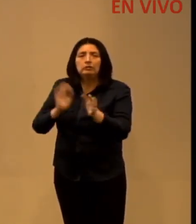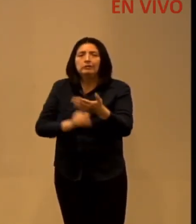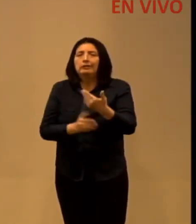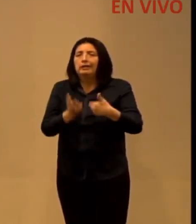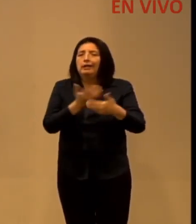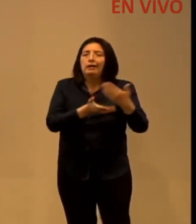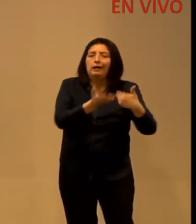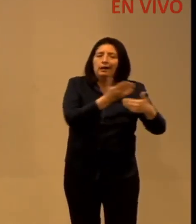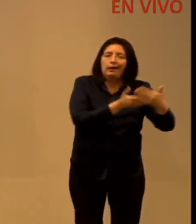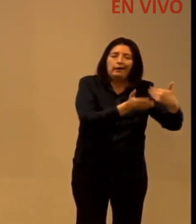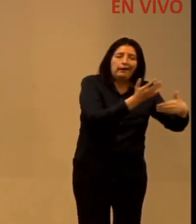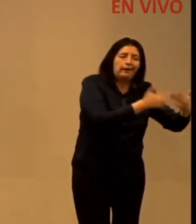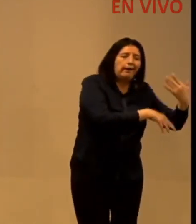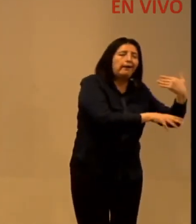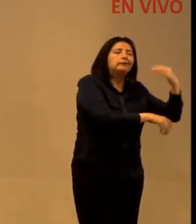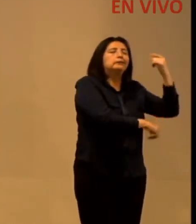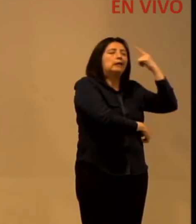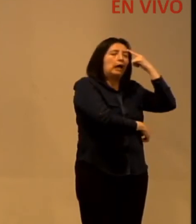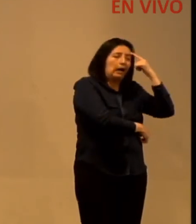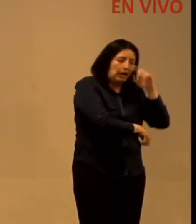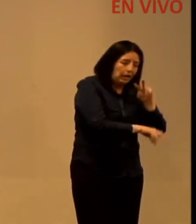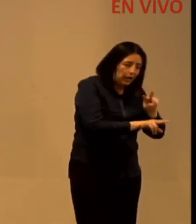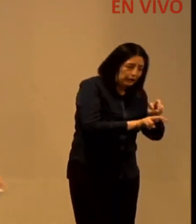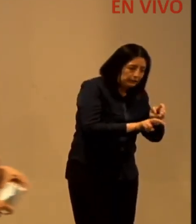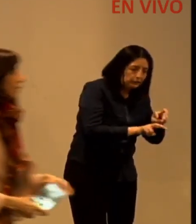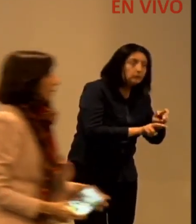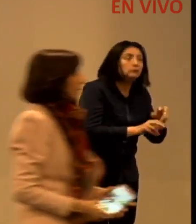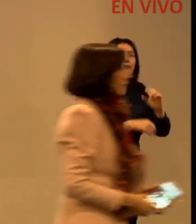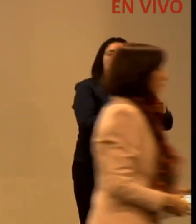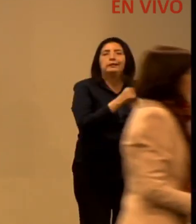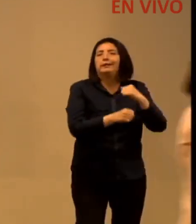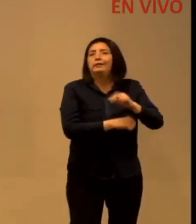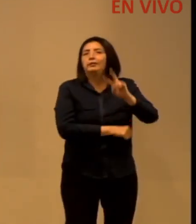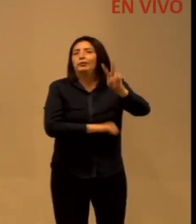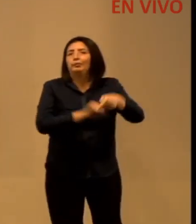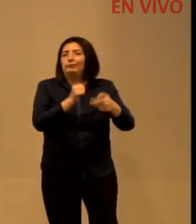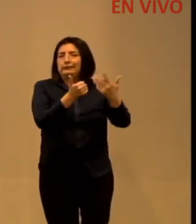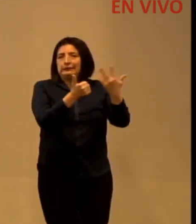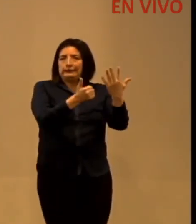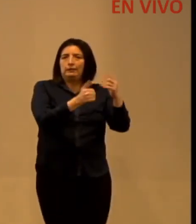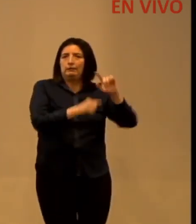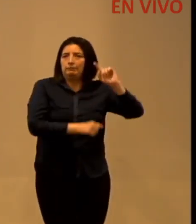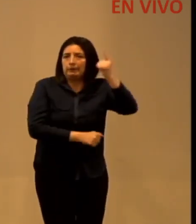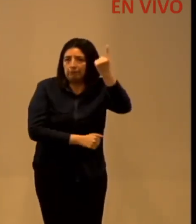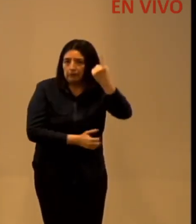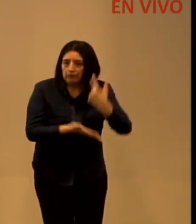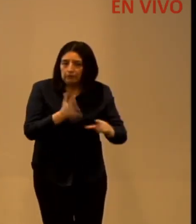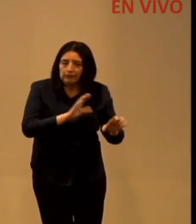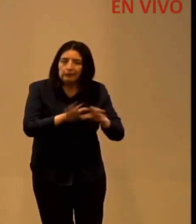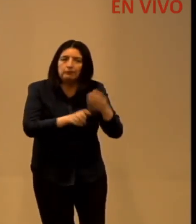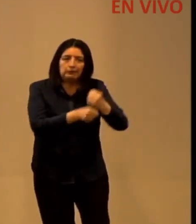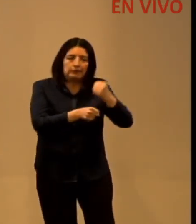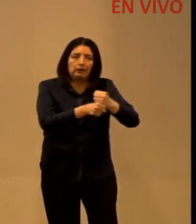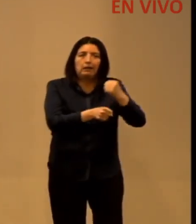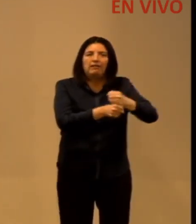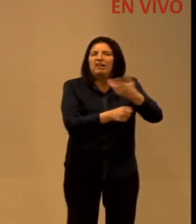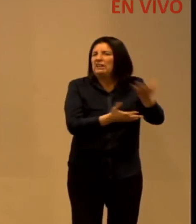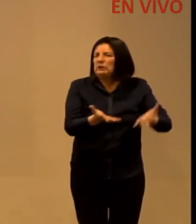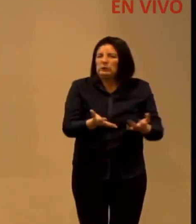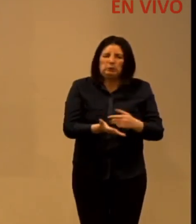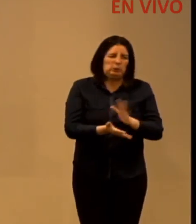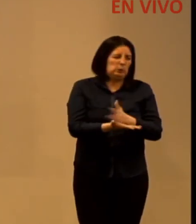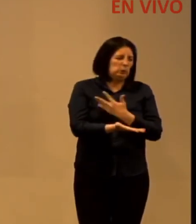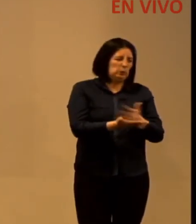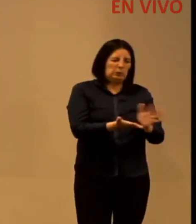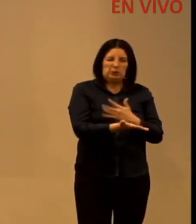mucho antes que existiera esta dirección. El año 2006, lo primero que regulamos fue eso. Era totalmente